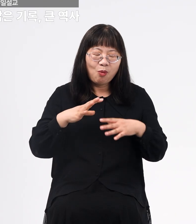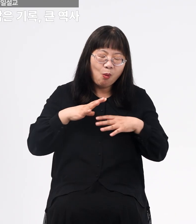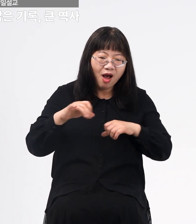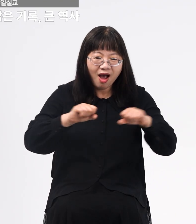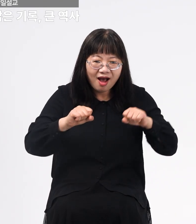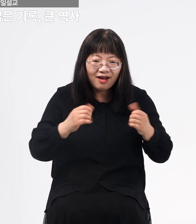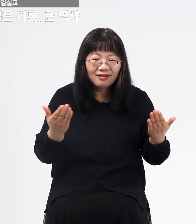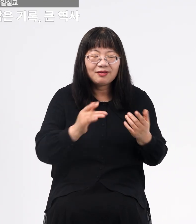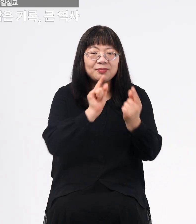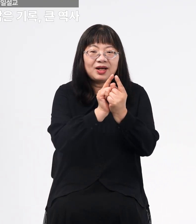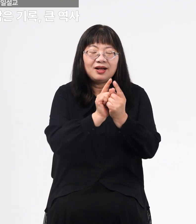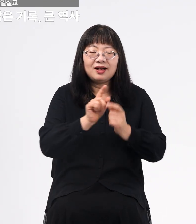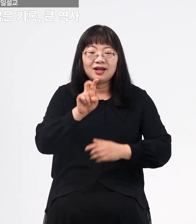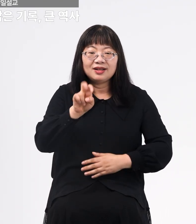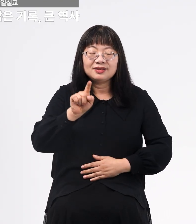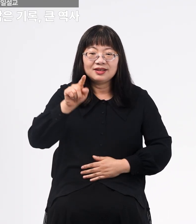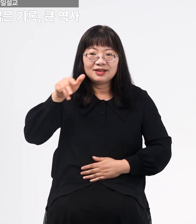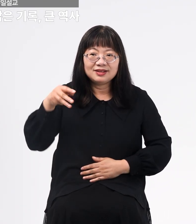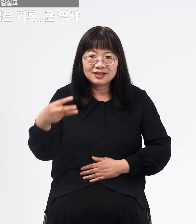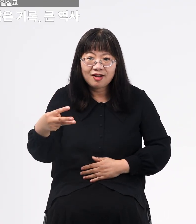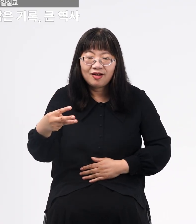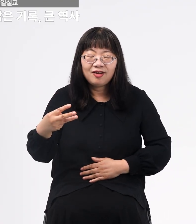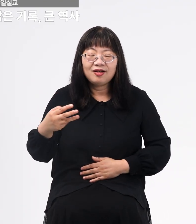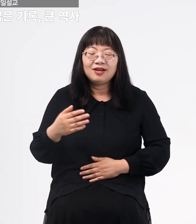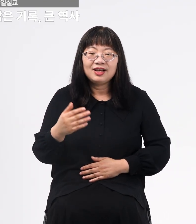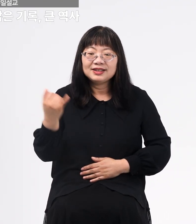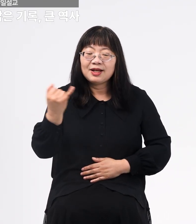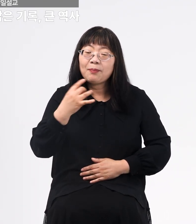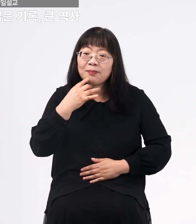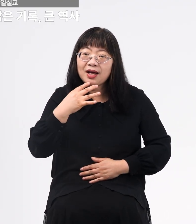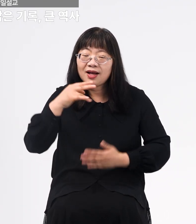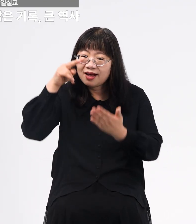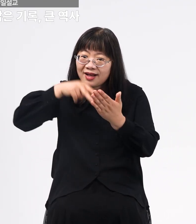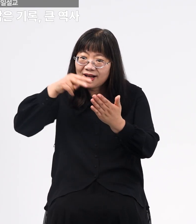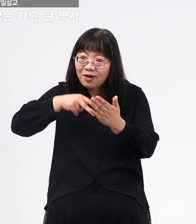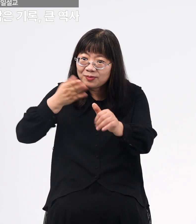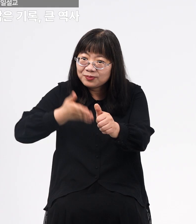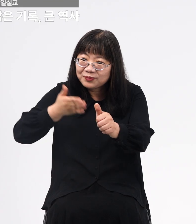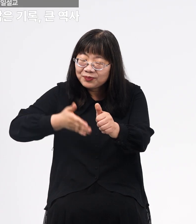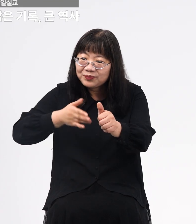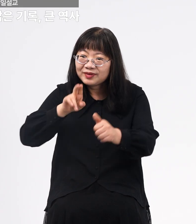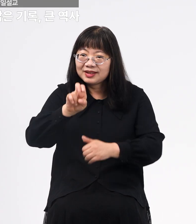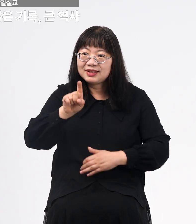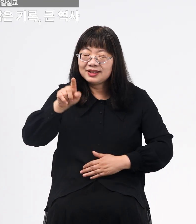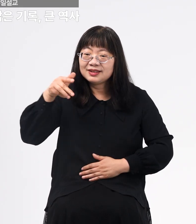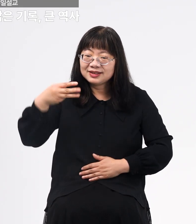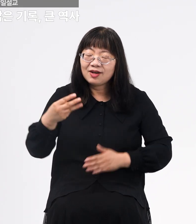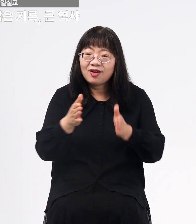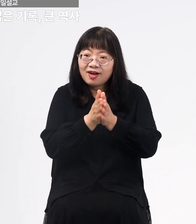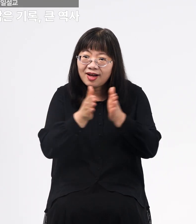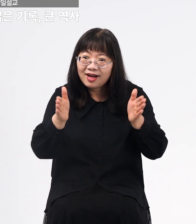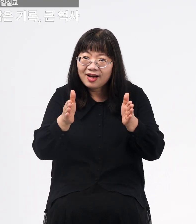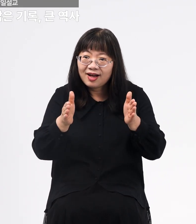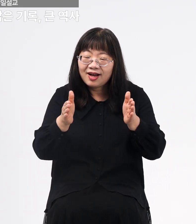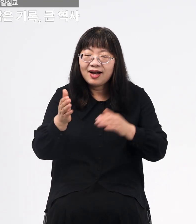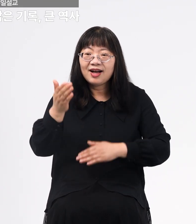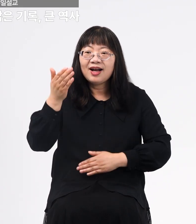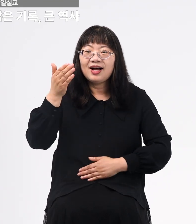집안에서. 21절을 우리 자매들만 한번 같이 읽어볼까요? 21절